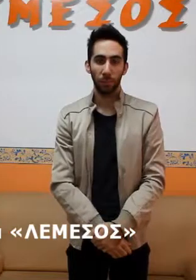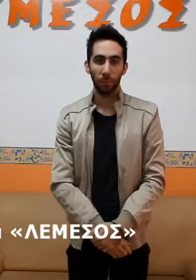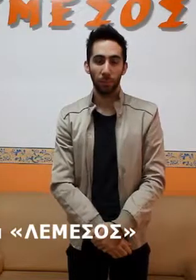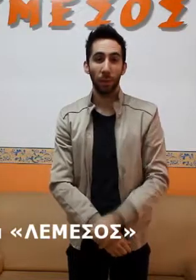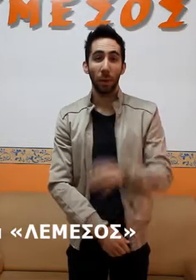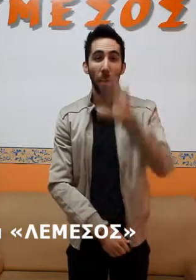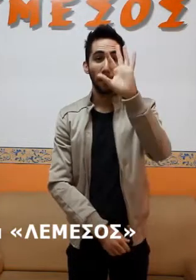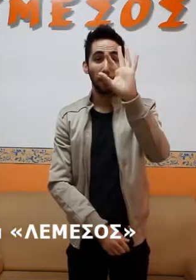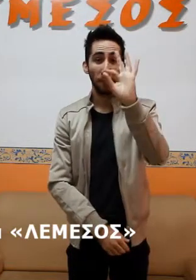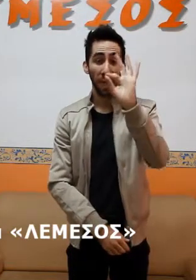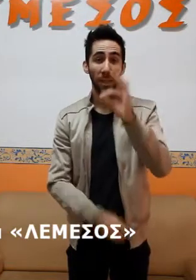59